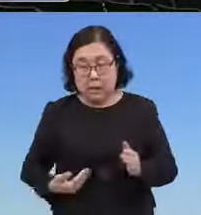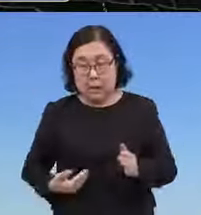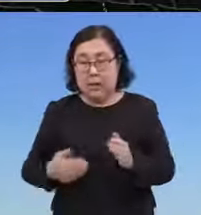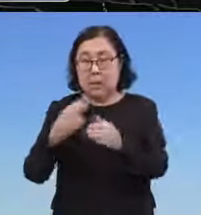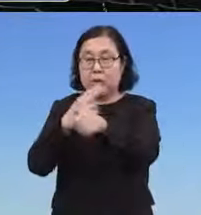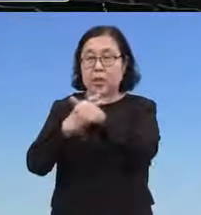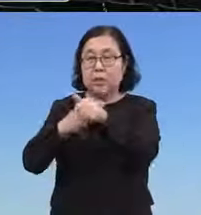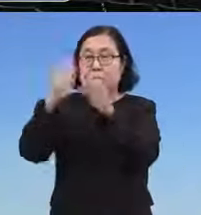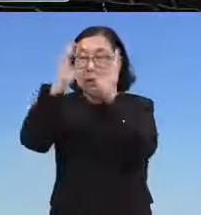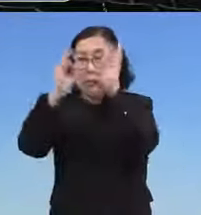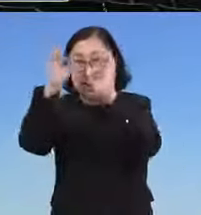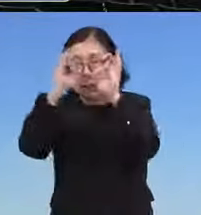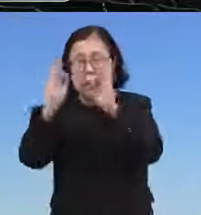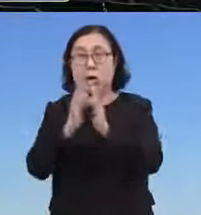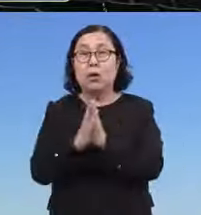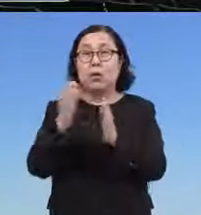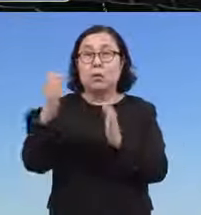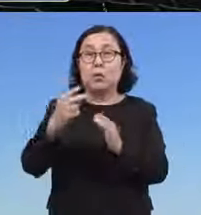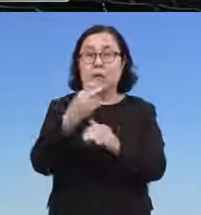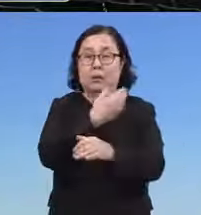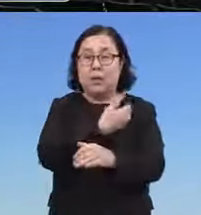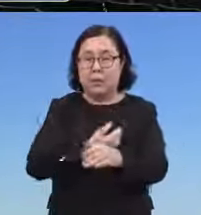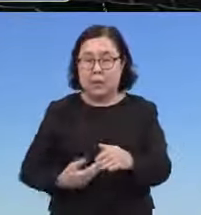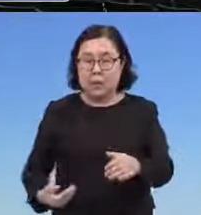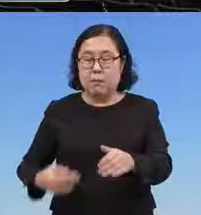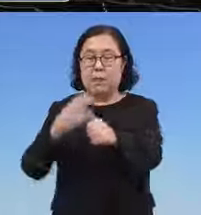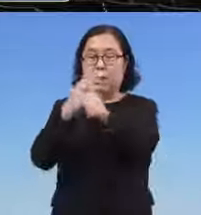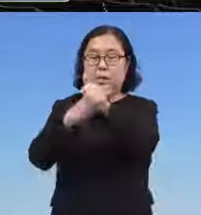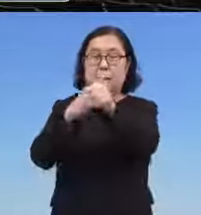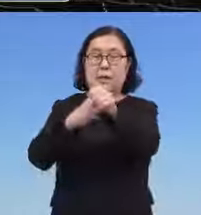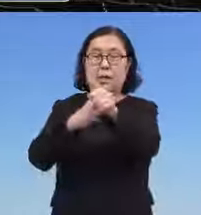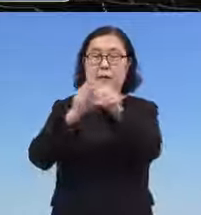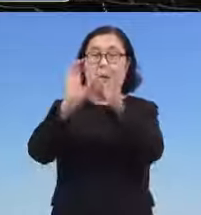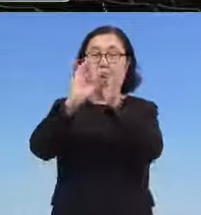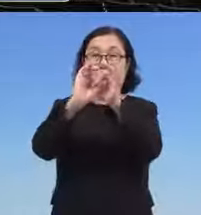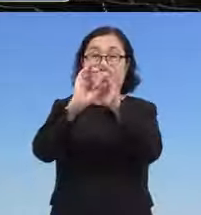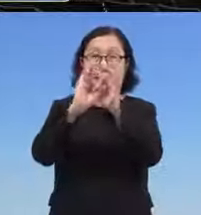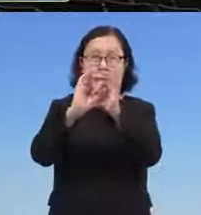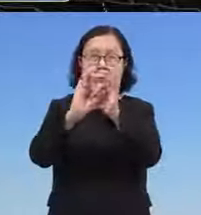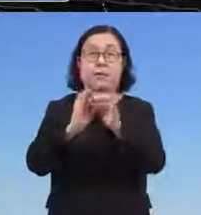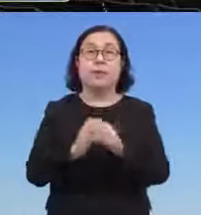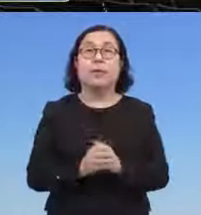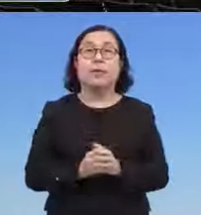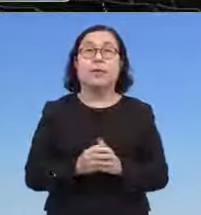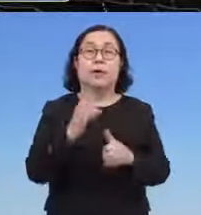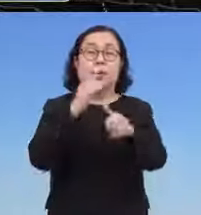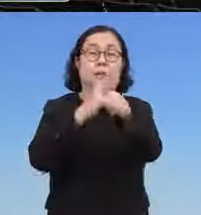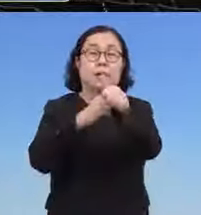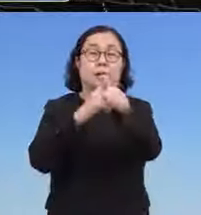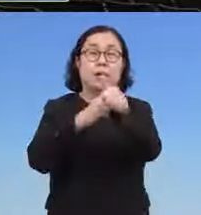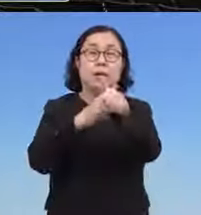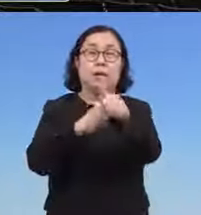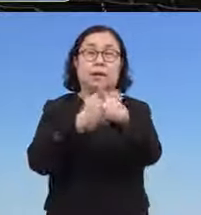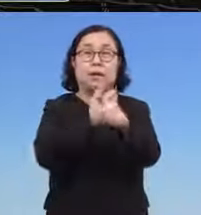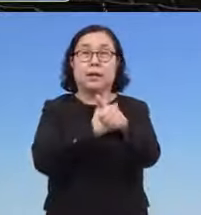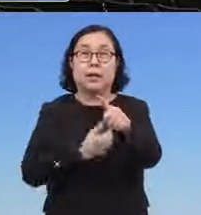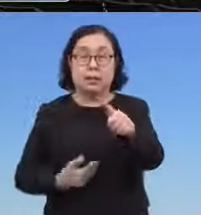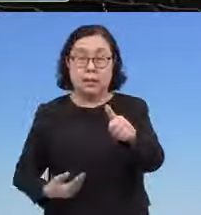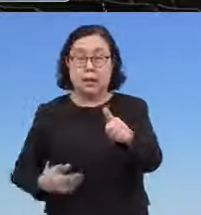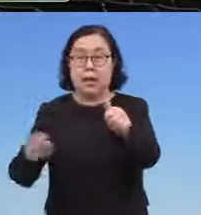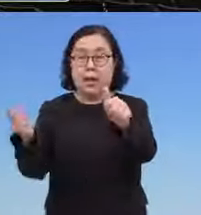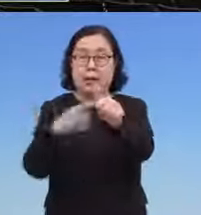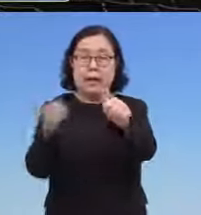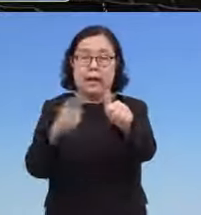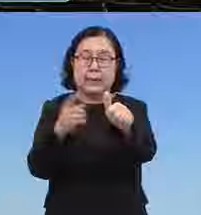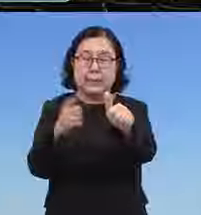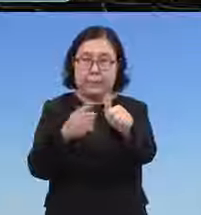그런 그 문화도 설명을 했지만, 그 당시 제자와 랍비 사이에 어떤 이 관계가 형성이 되는가 하니까, 그 당시 랍비와 제자